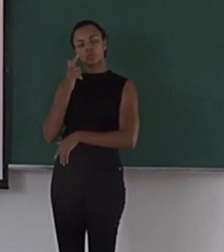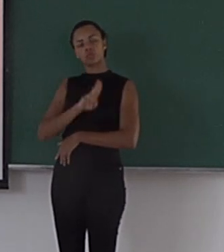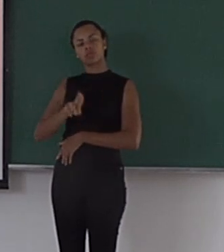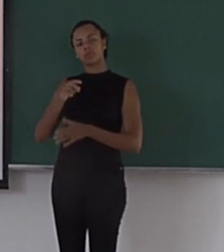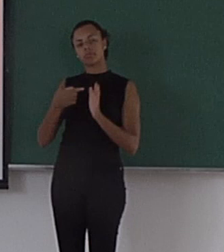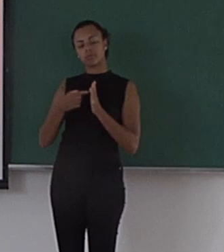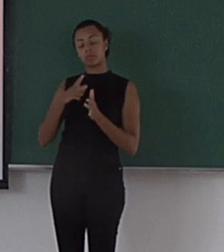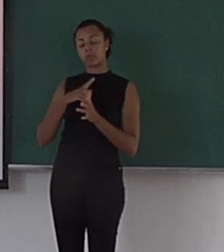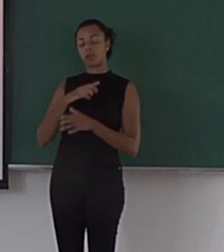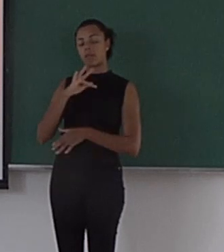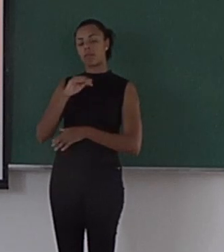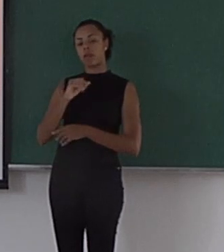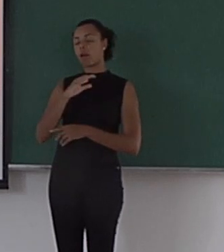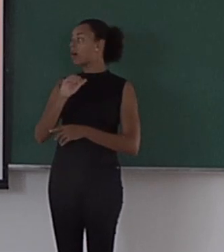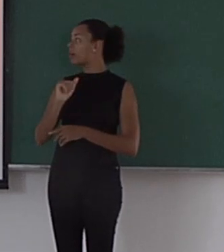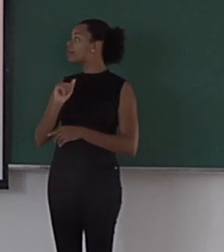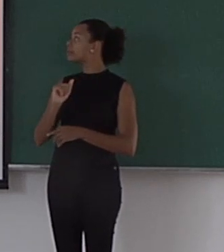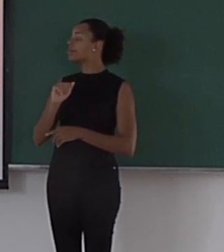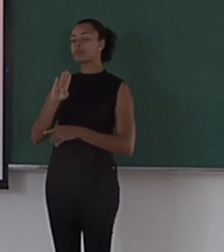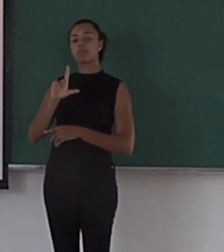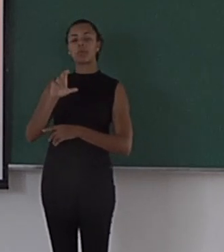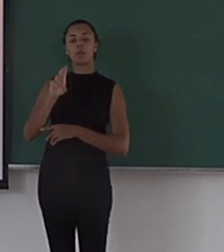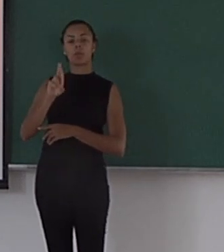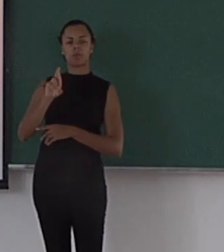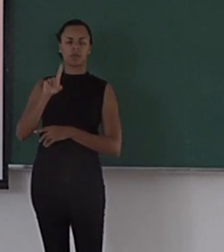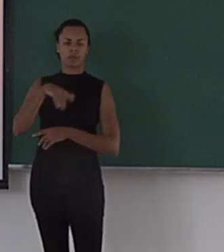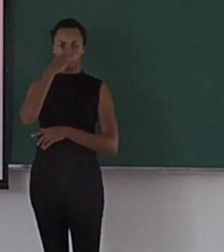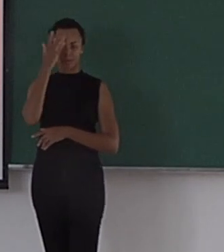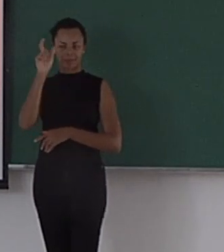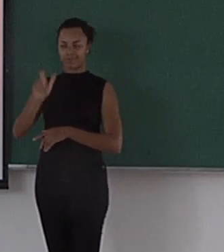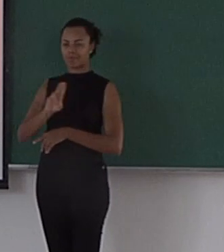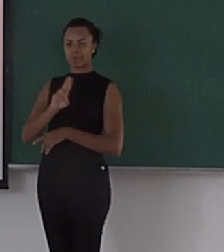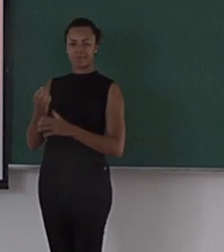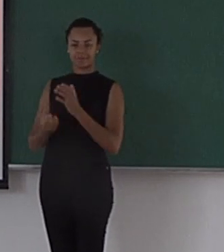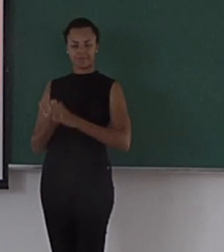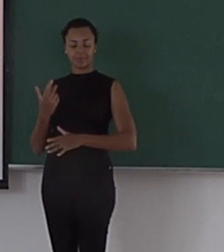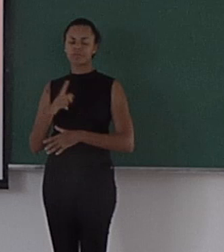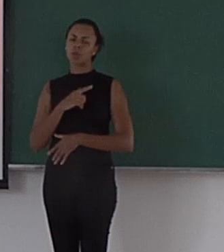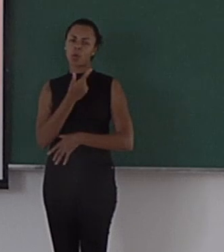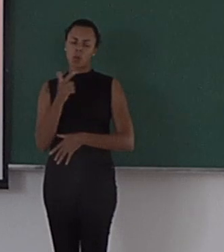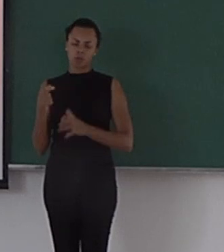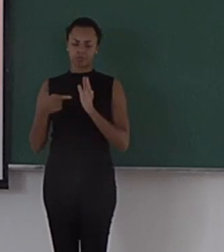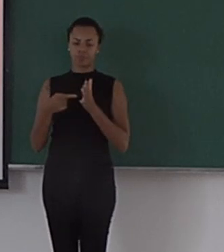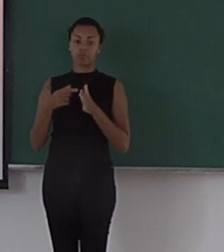faca de Blair, né? O Blair é o cara que inventou. Tem outras substâncias que são elétricas, que